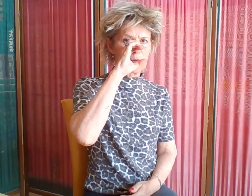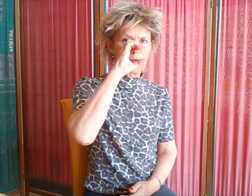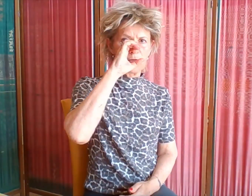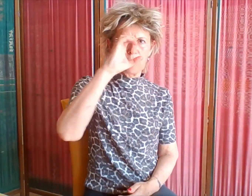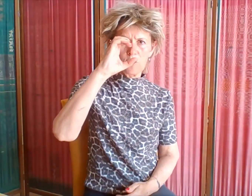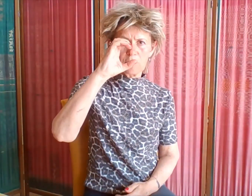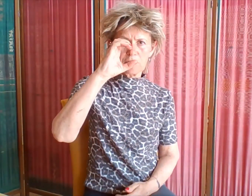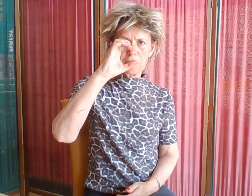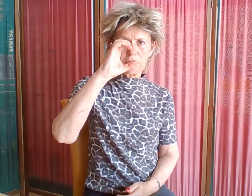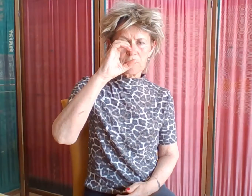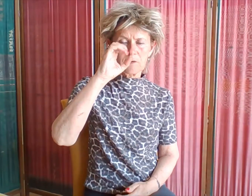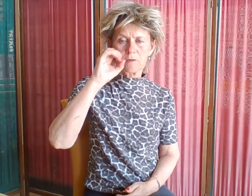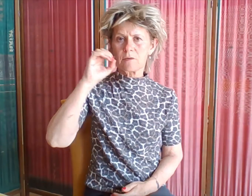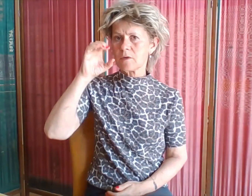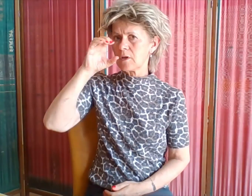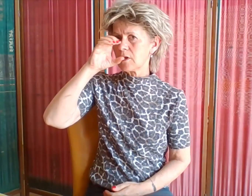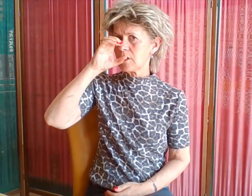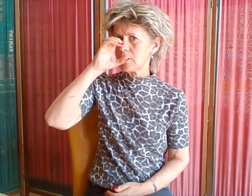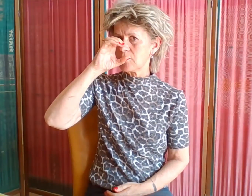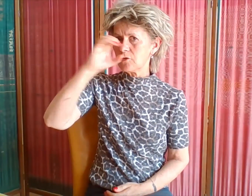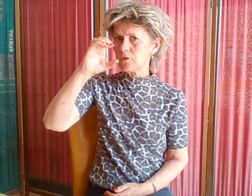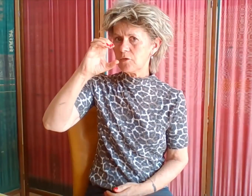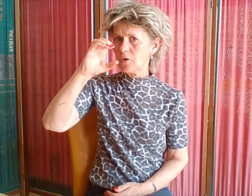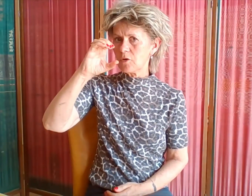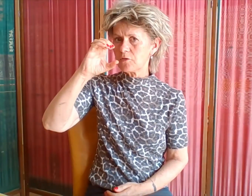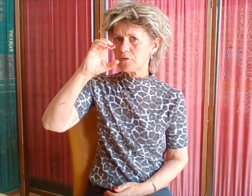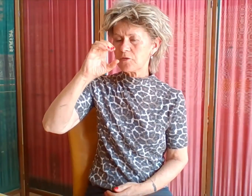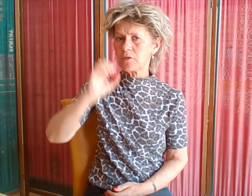De wolf. De wolf.